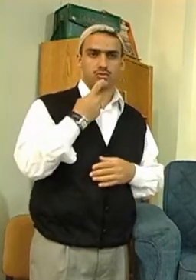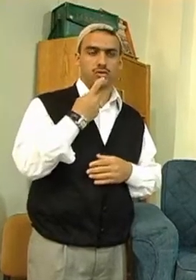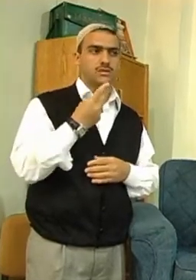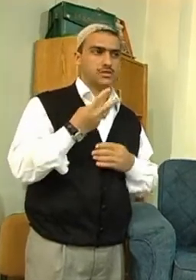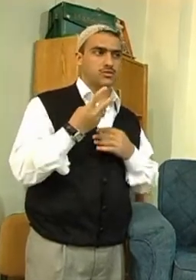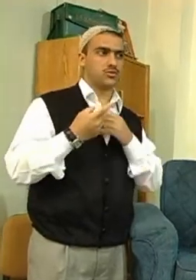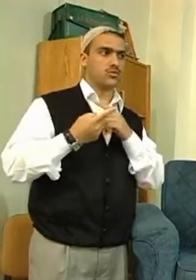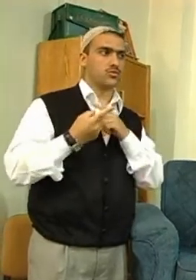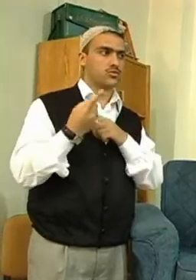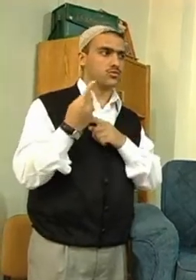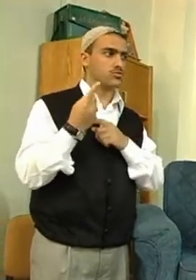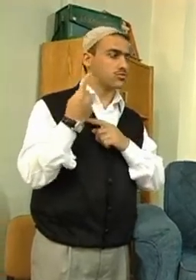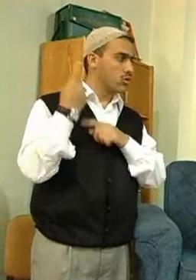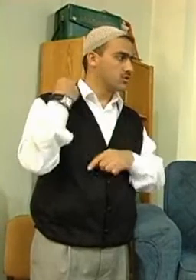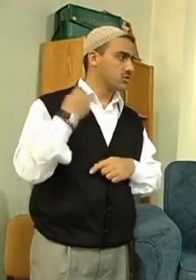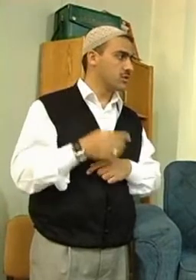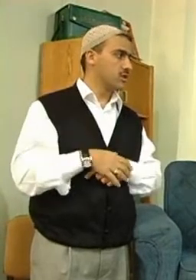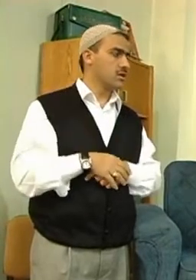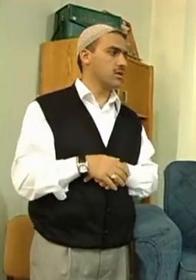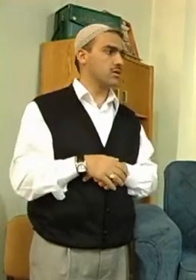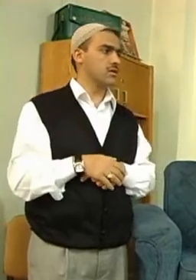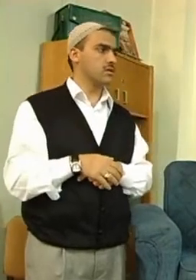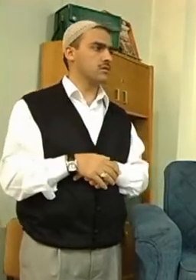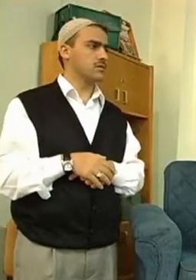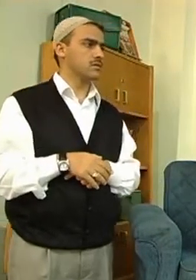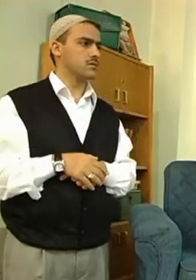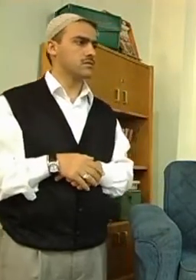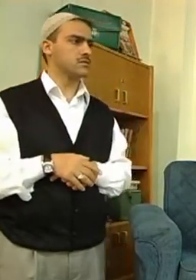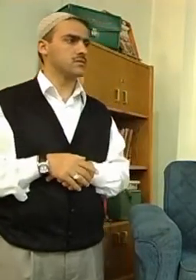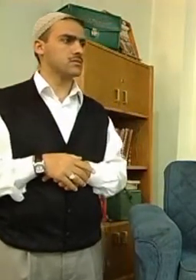Türk Cumhuriyetlerinden, ne dedi Sarı Hoca sen gittin yer?